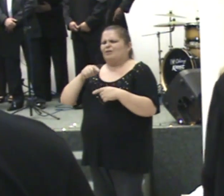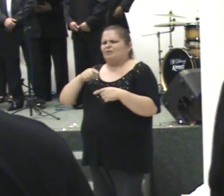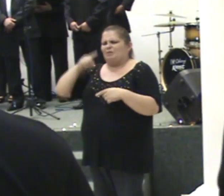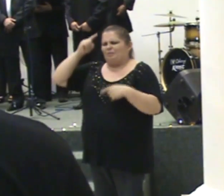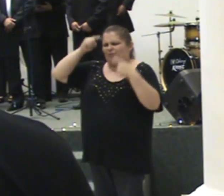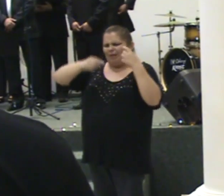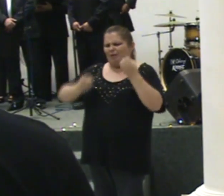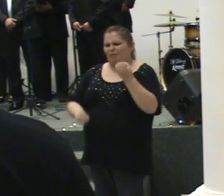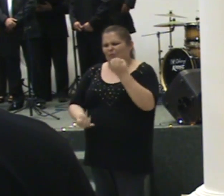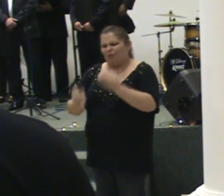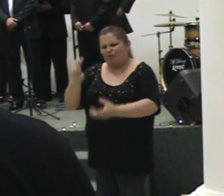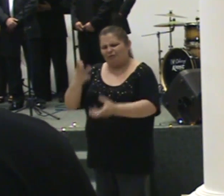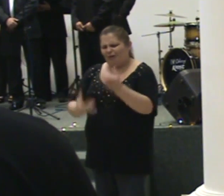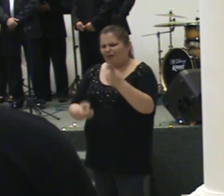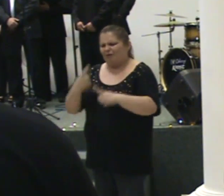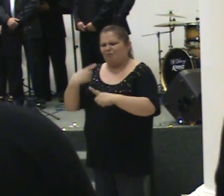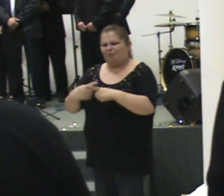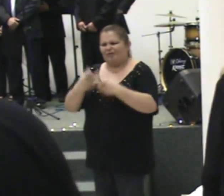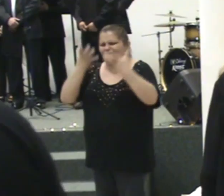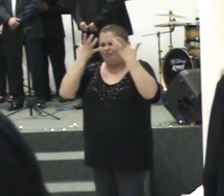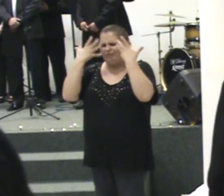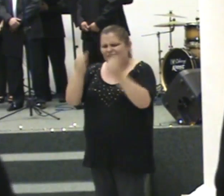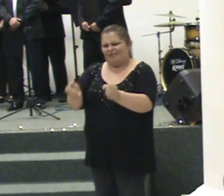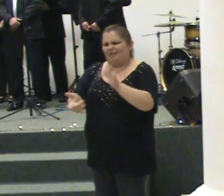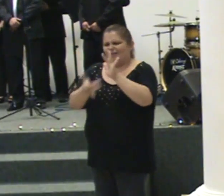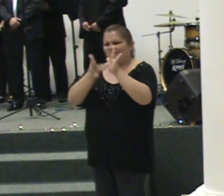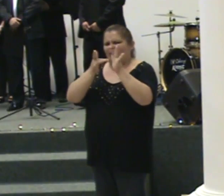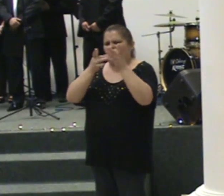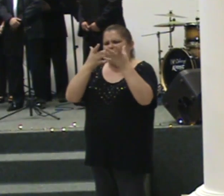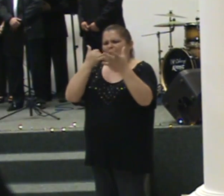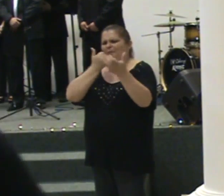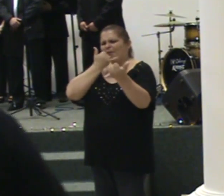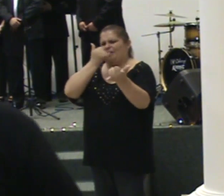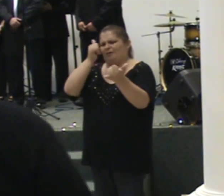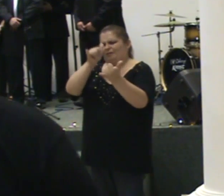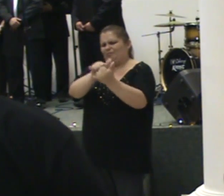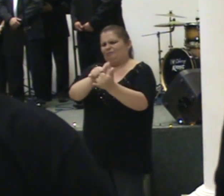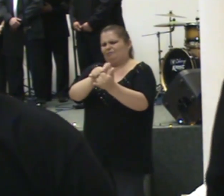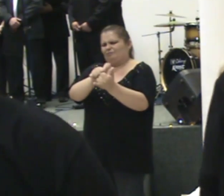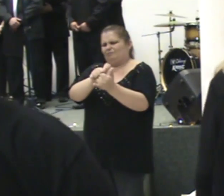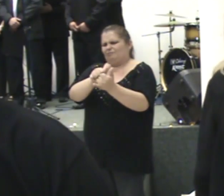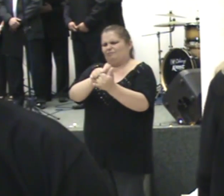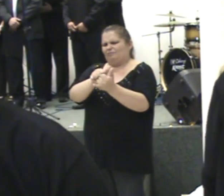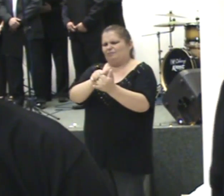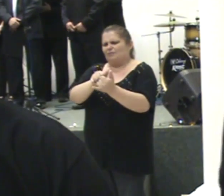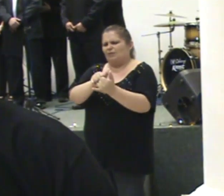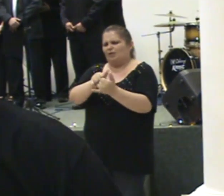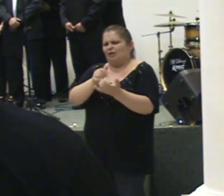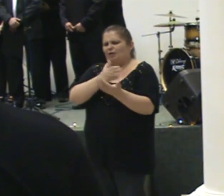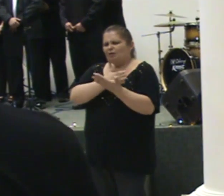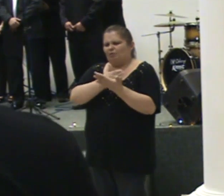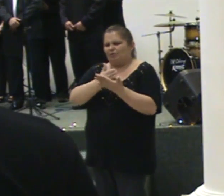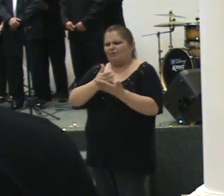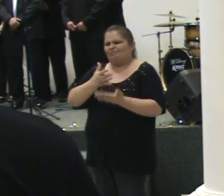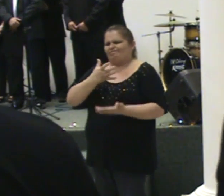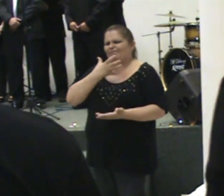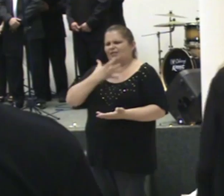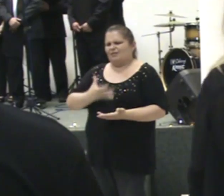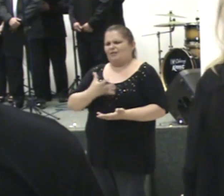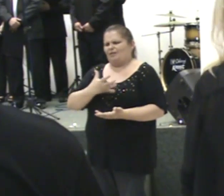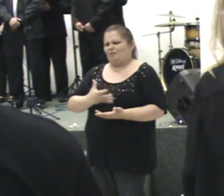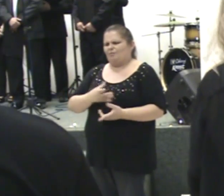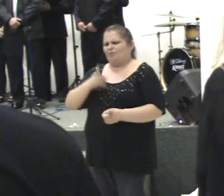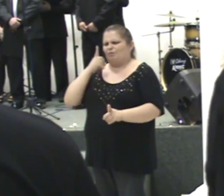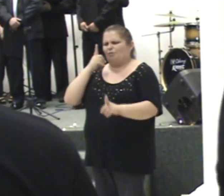coração para ir pedir perdão ou para levar o perdão. E nesse Natal, Senhor Deus, é um momento de encontro.